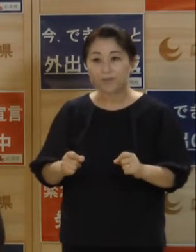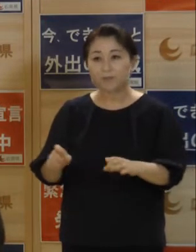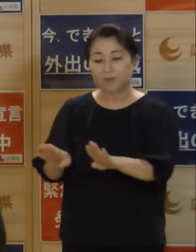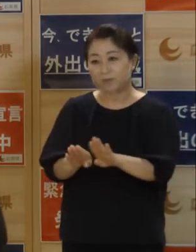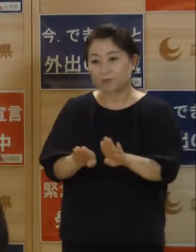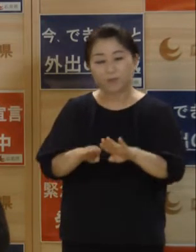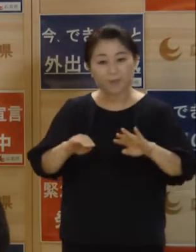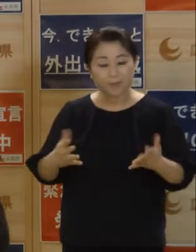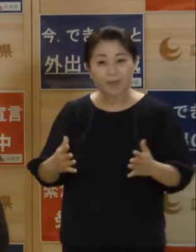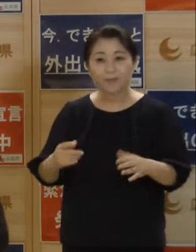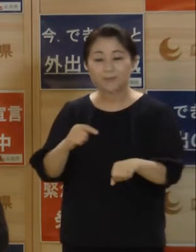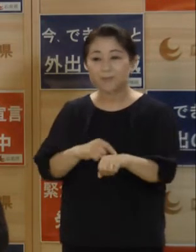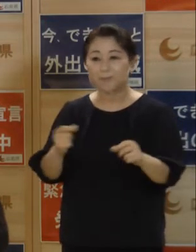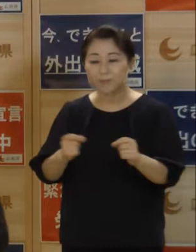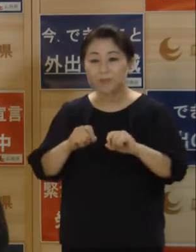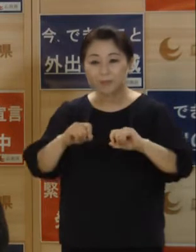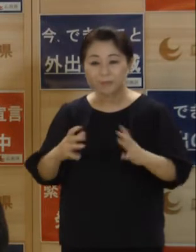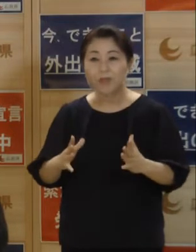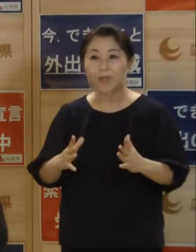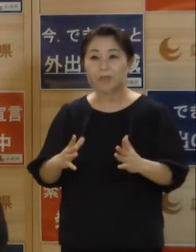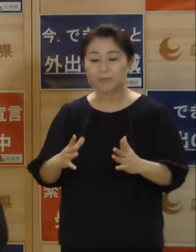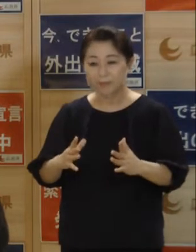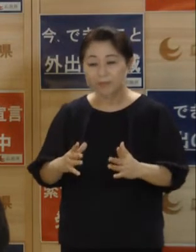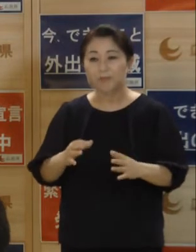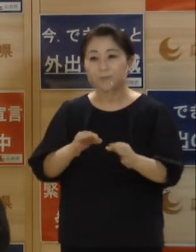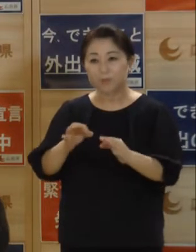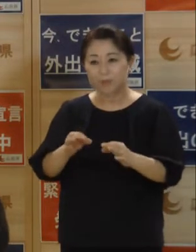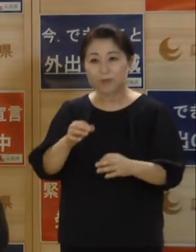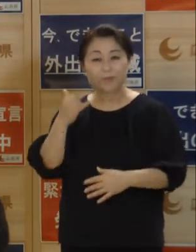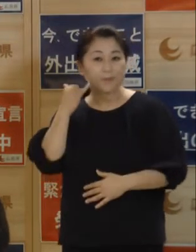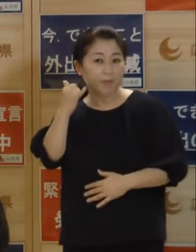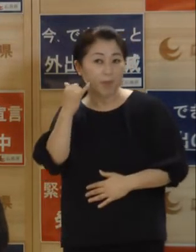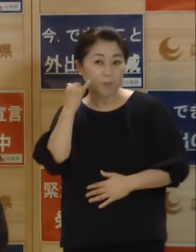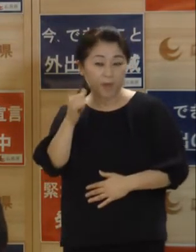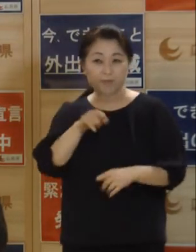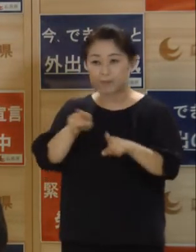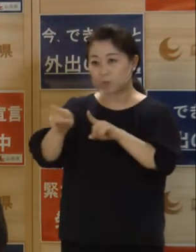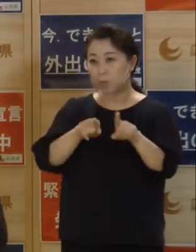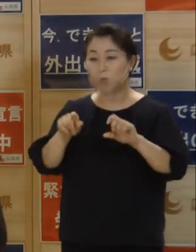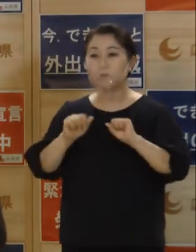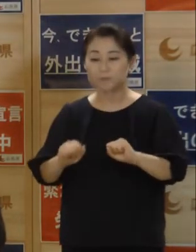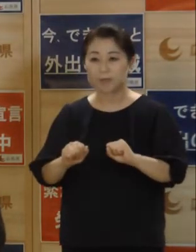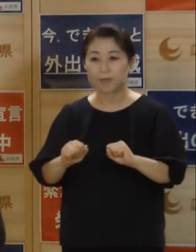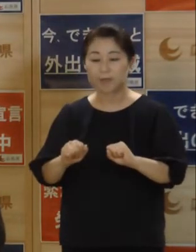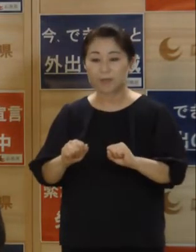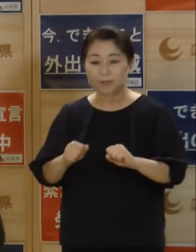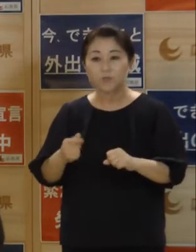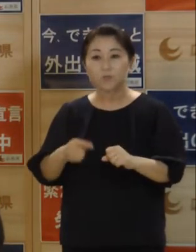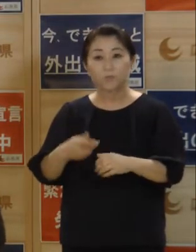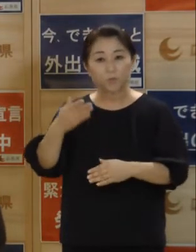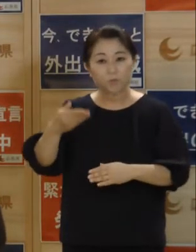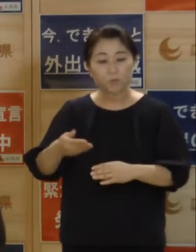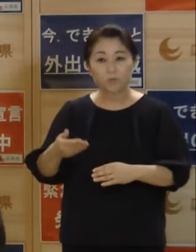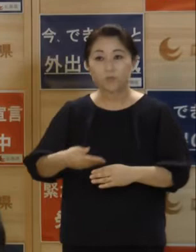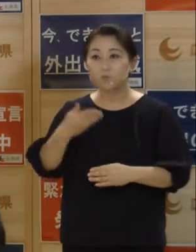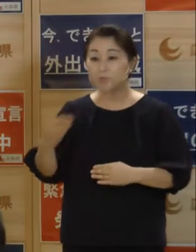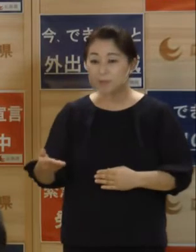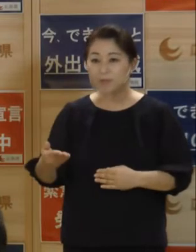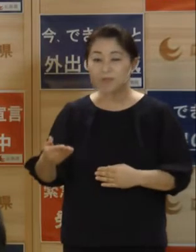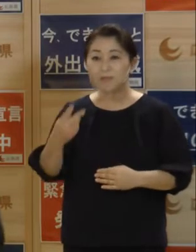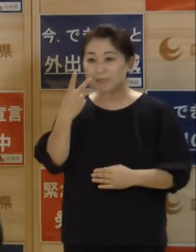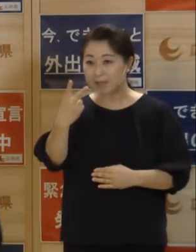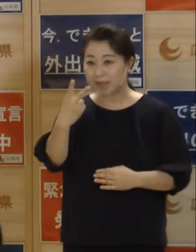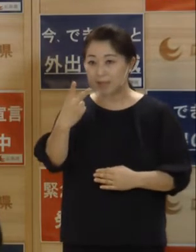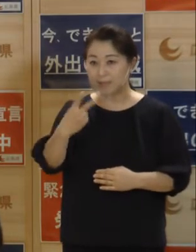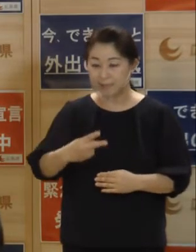舗に対しては電話で指導すると、でそのさらに2度ほど店舗に直接、お